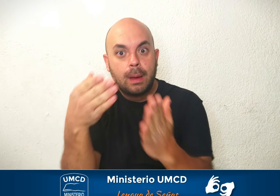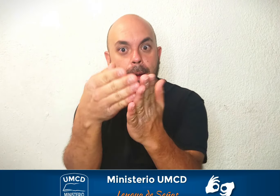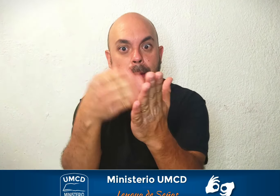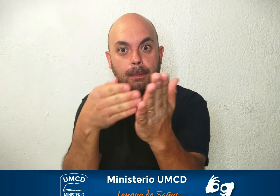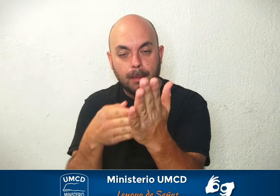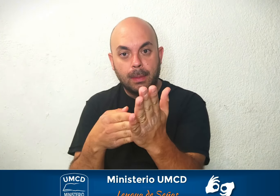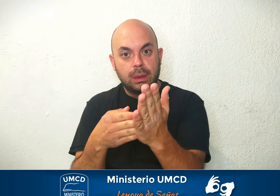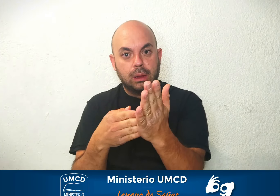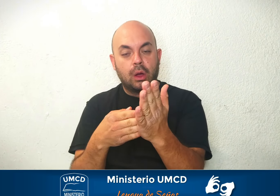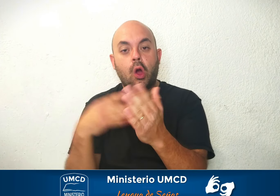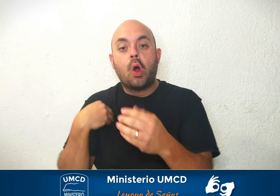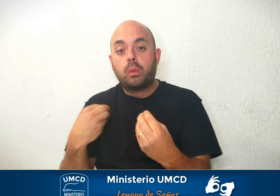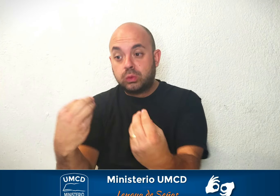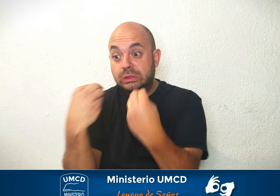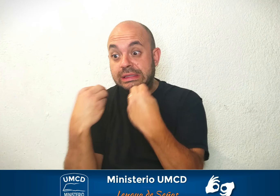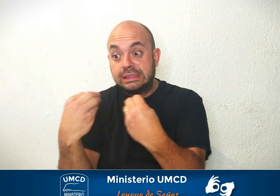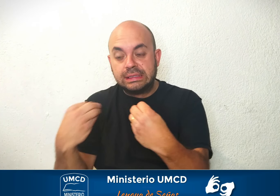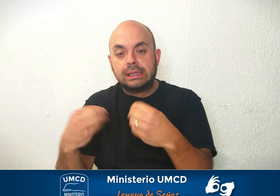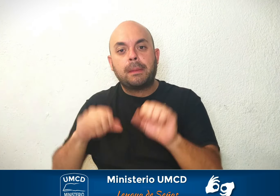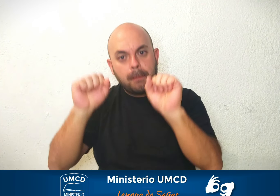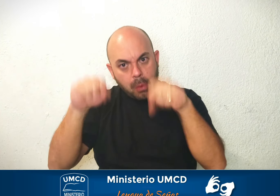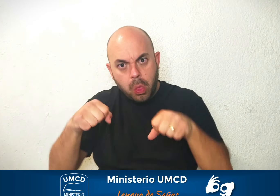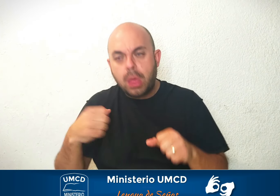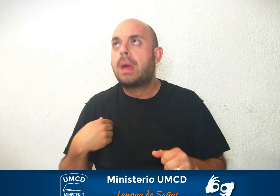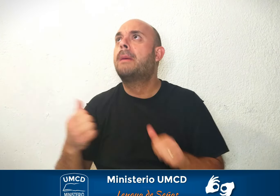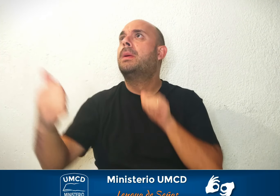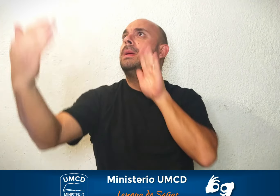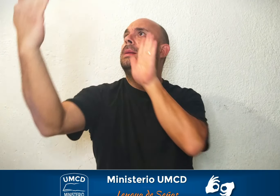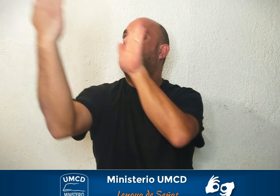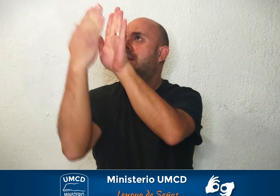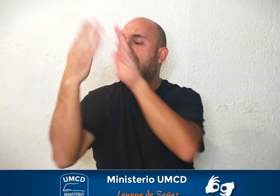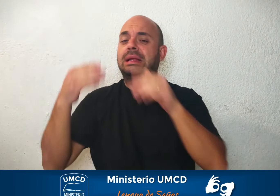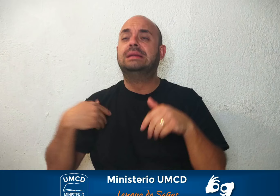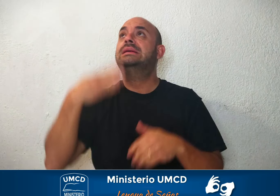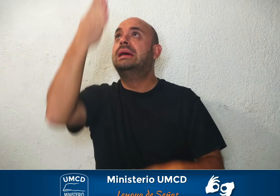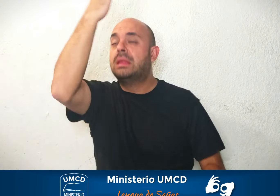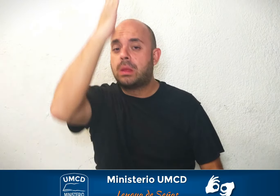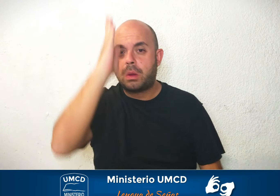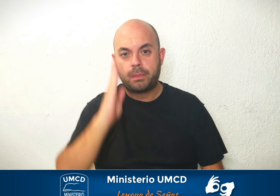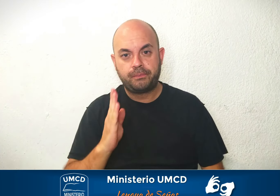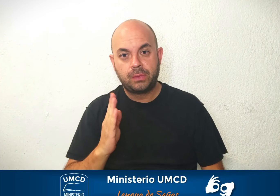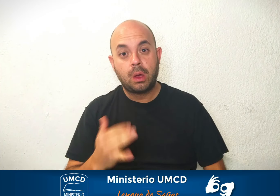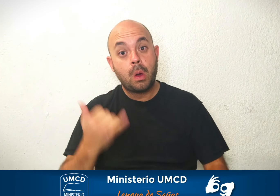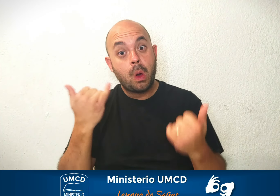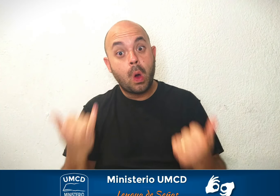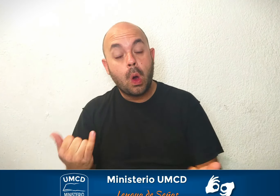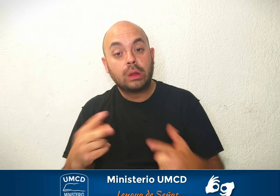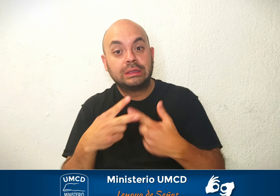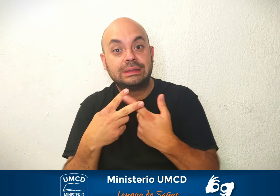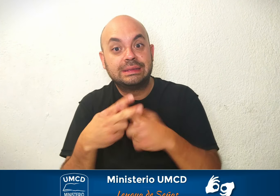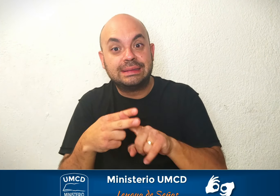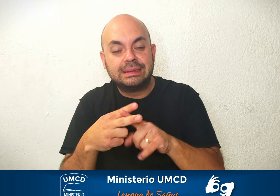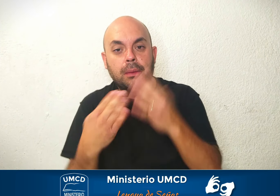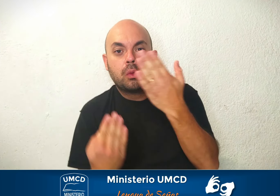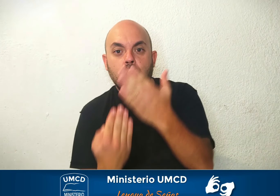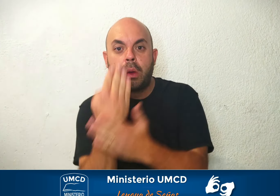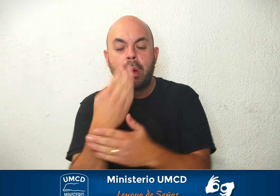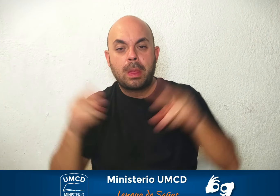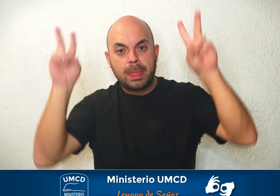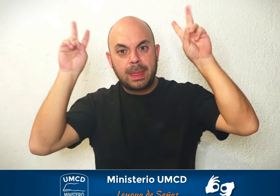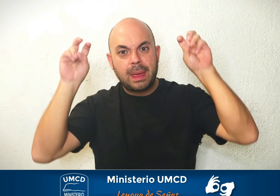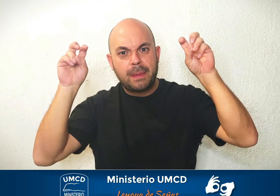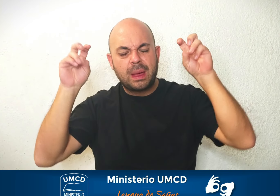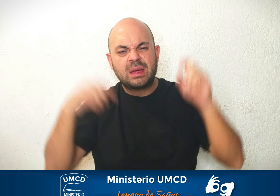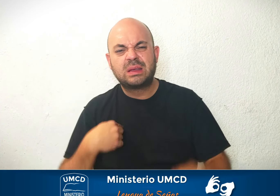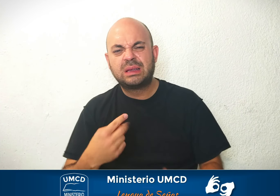esto en nuestro caminar con Dios, sabiendo que ahora estamos en Cristo? Con este mensaje vamos a comenzar una